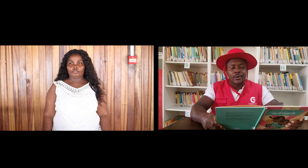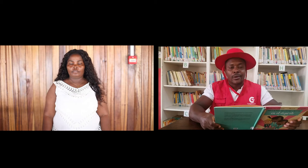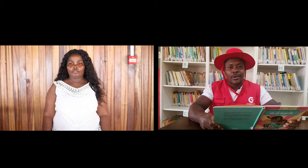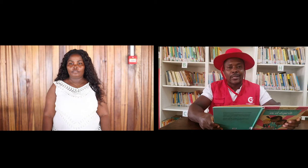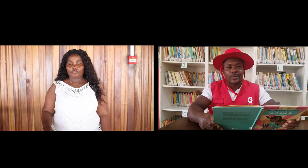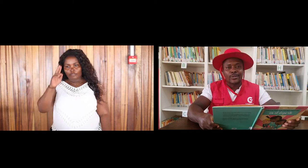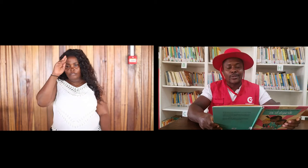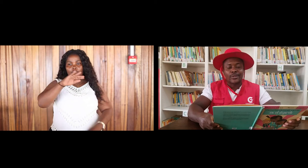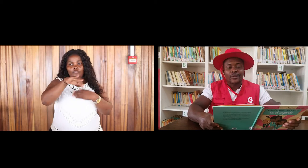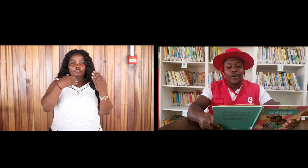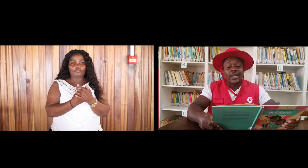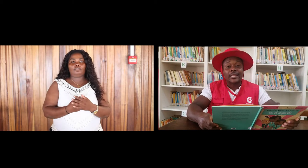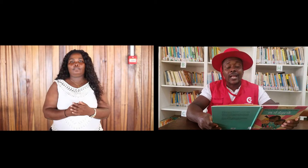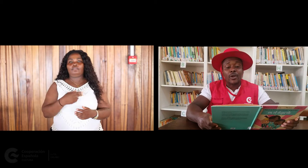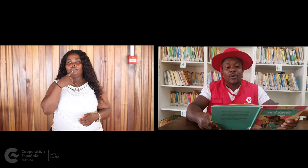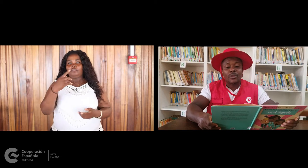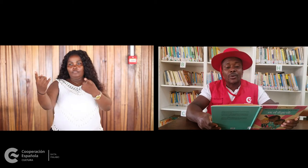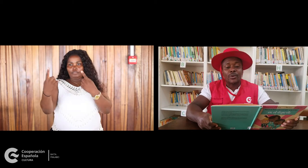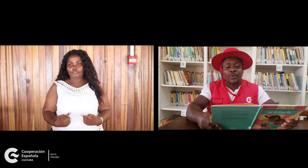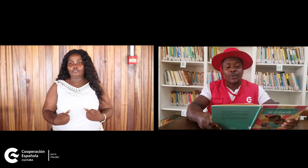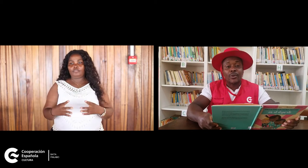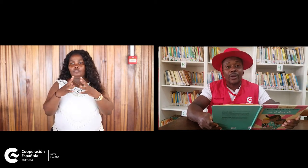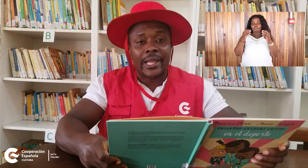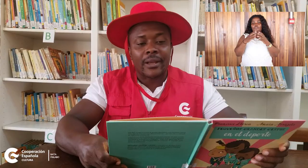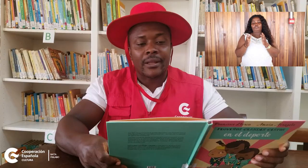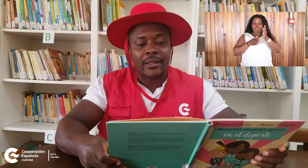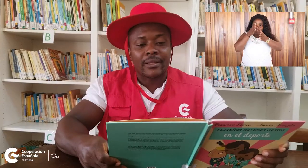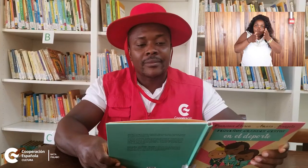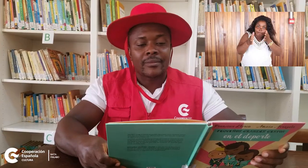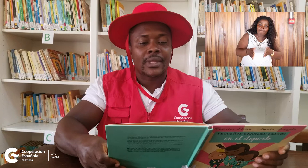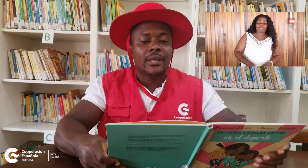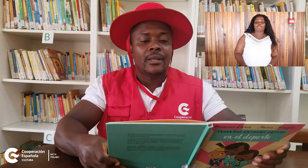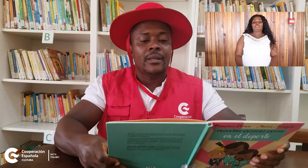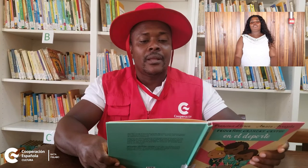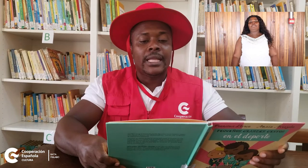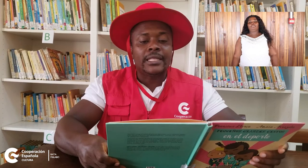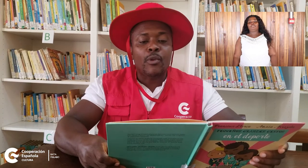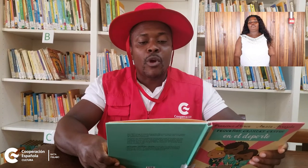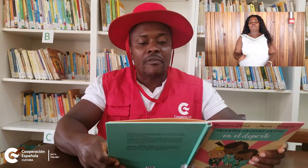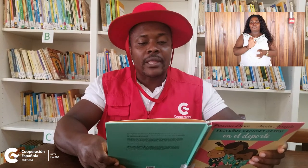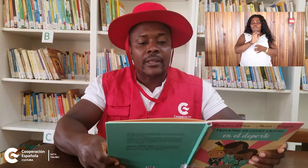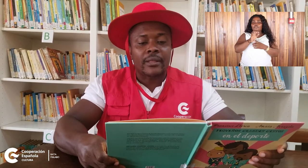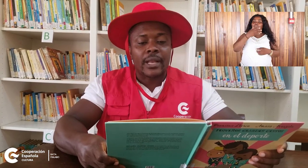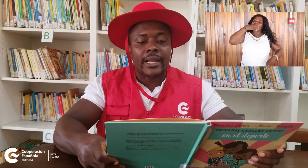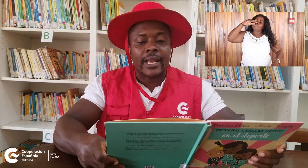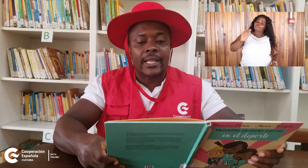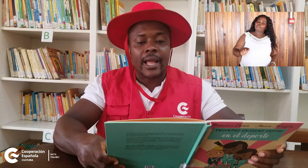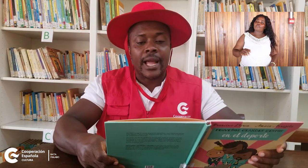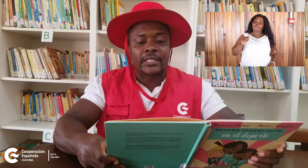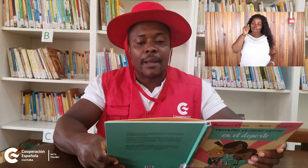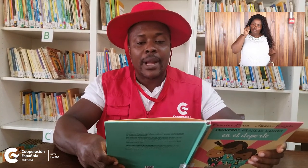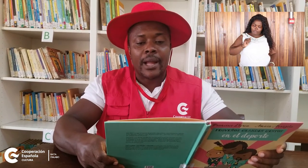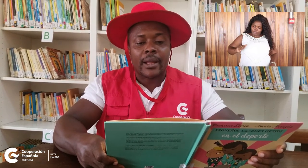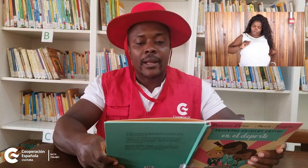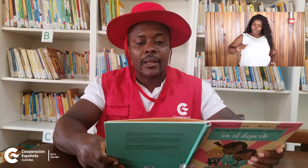Hola a todos, hoy les traigo el cuento Correr. Desde muy joven, la argelina